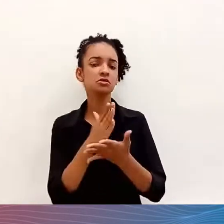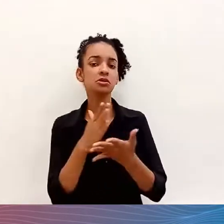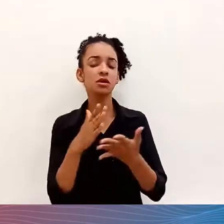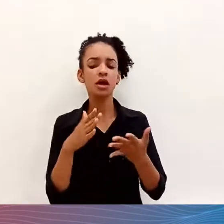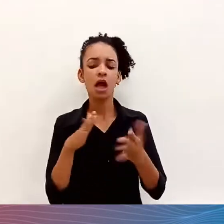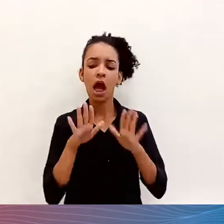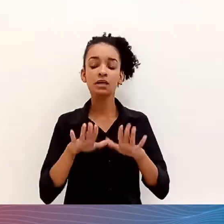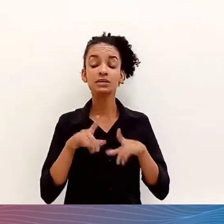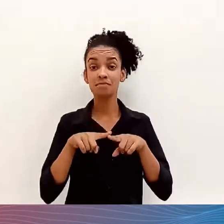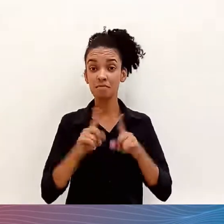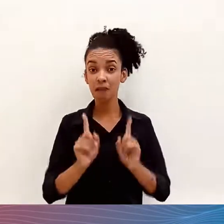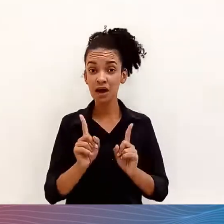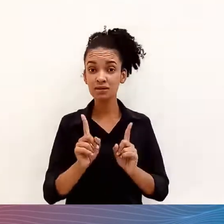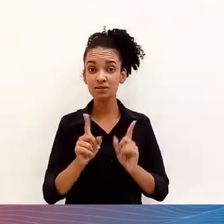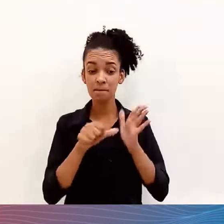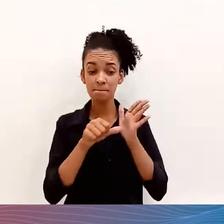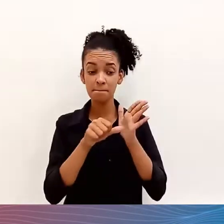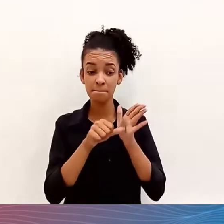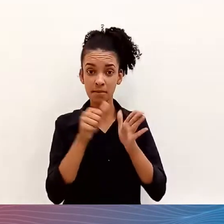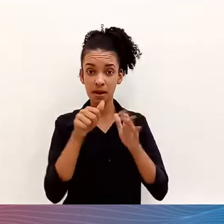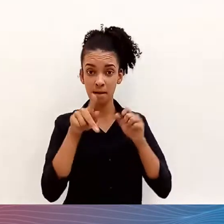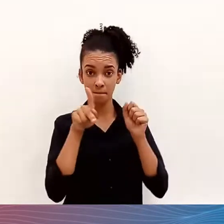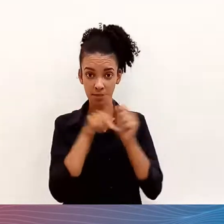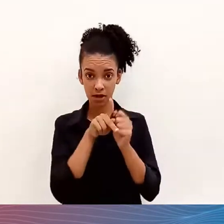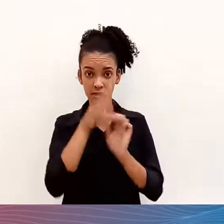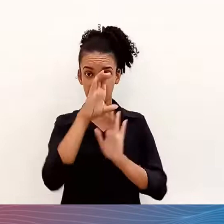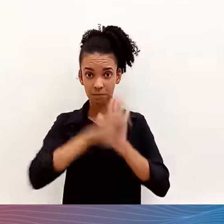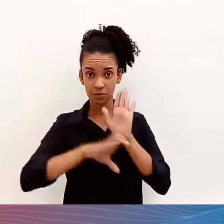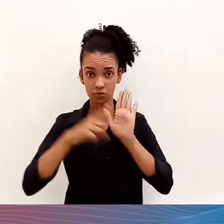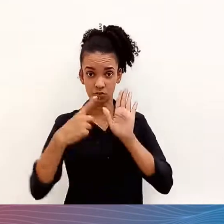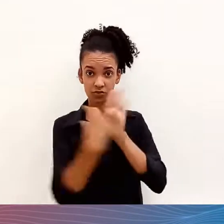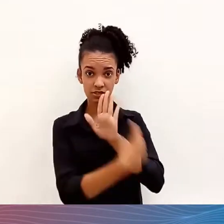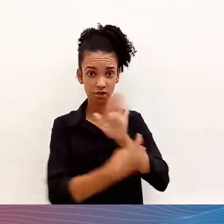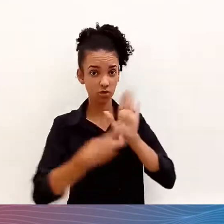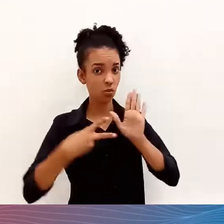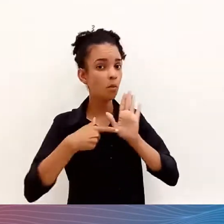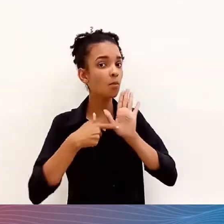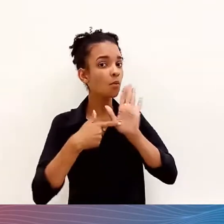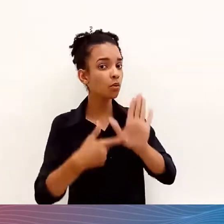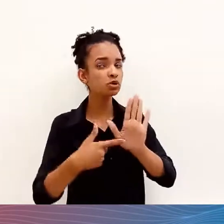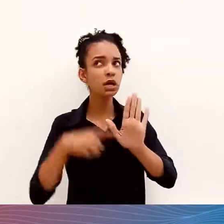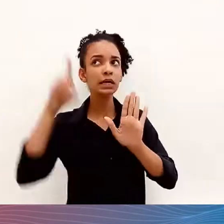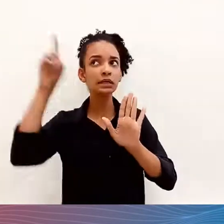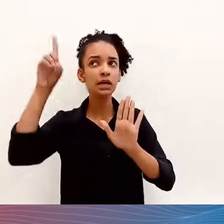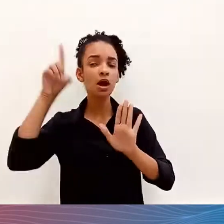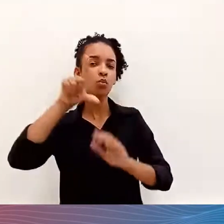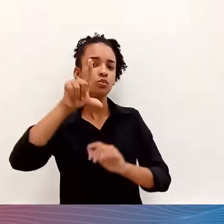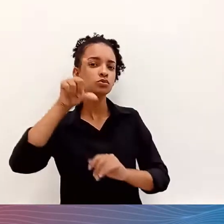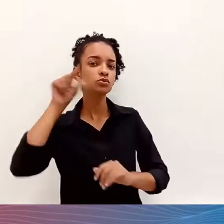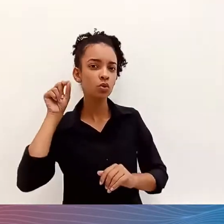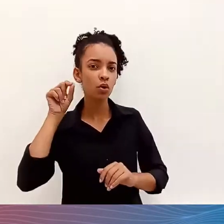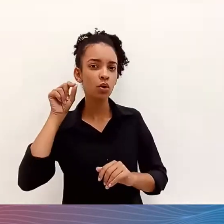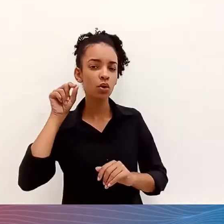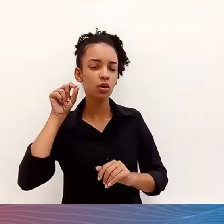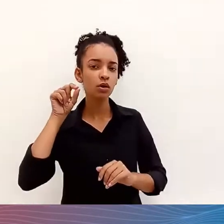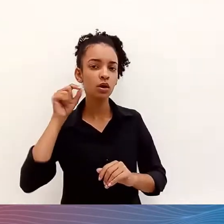a predestinação de Deus, a escolha de Deus, irmãos, também é segundo a presciência de Deus.